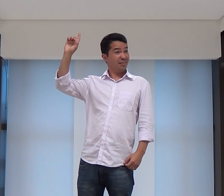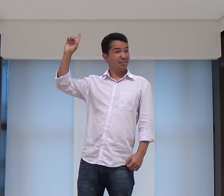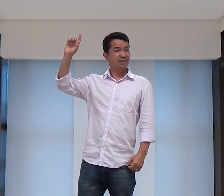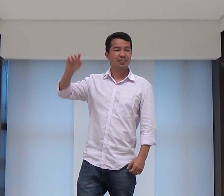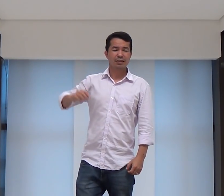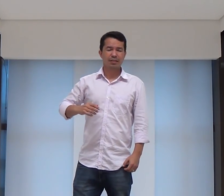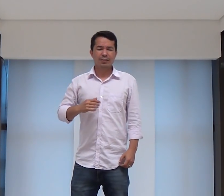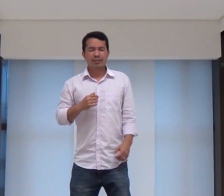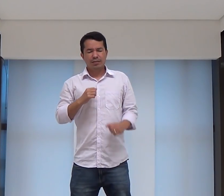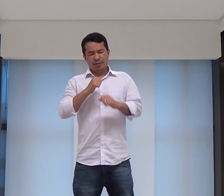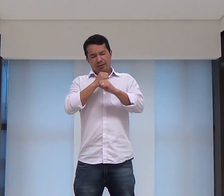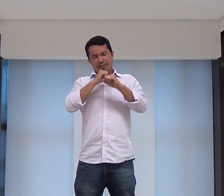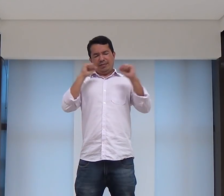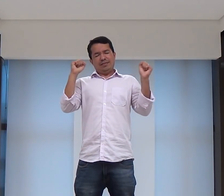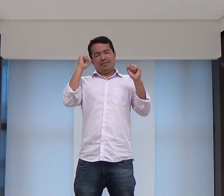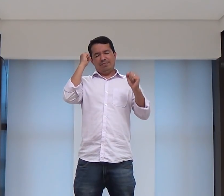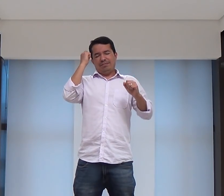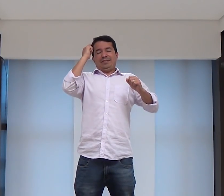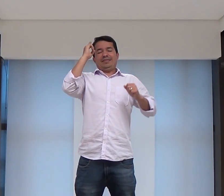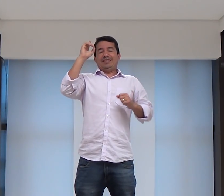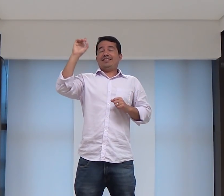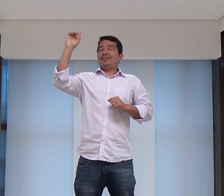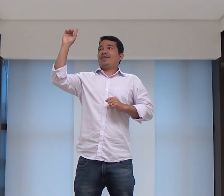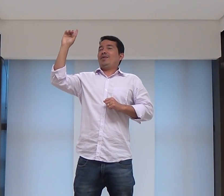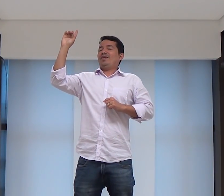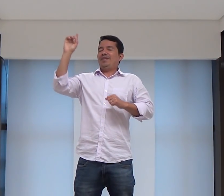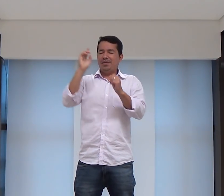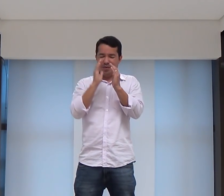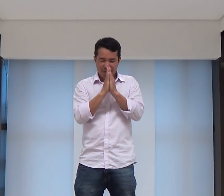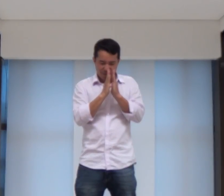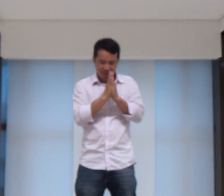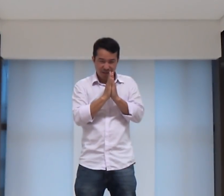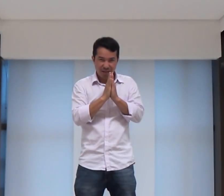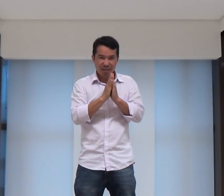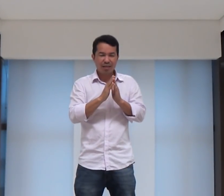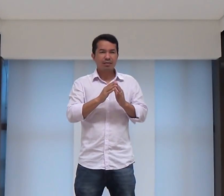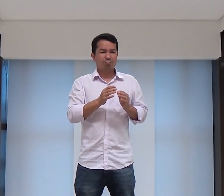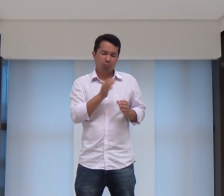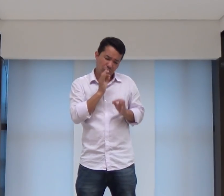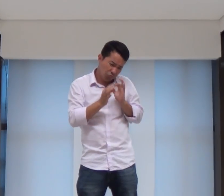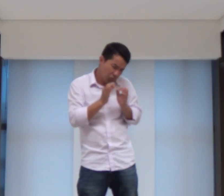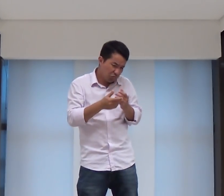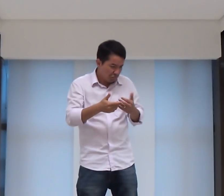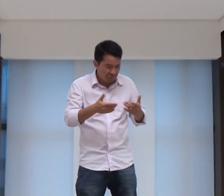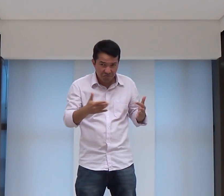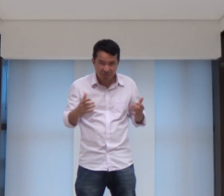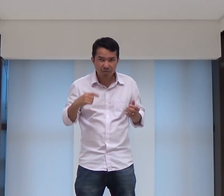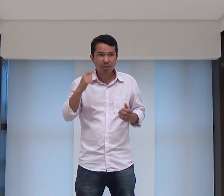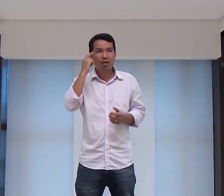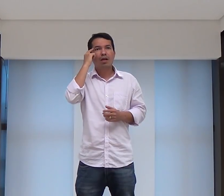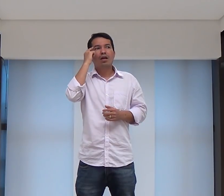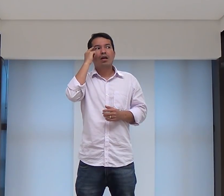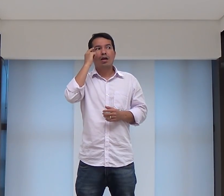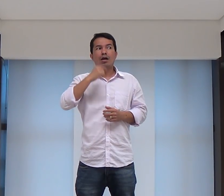O povo de Deus, quando acorda, pensa em Deus, ora, se alimenta